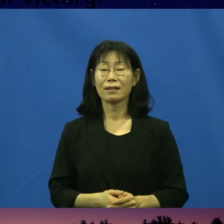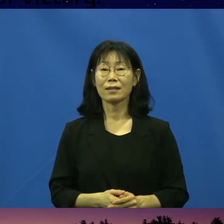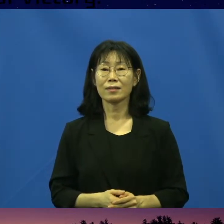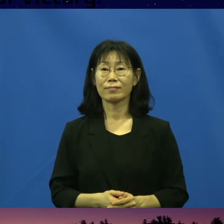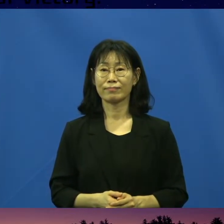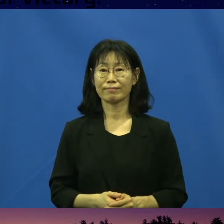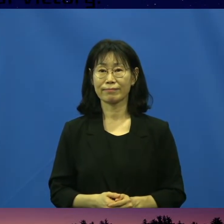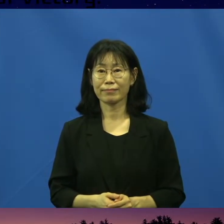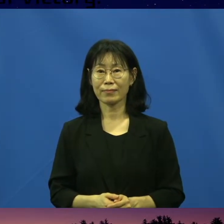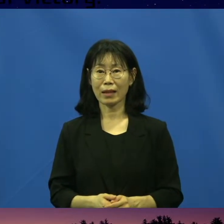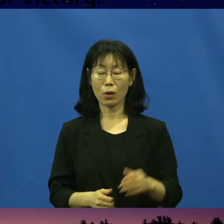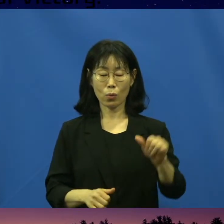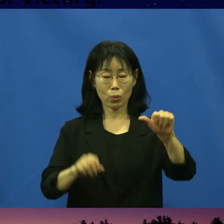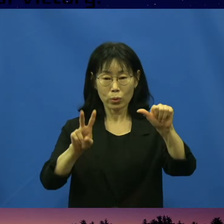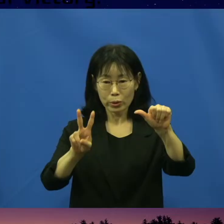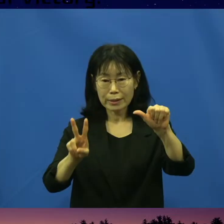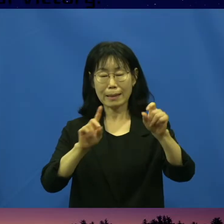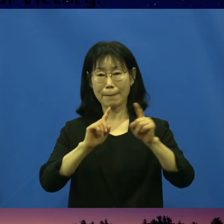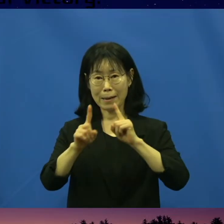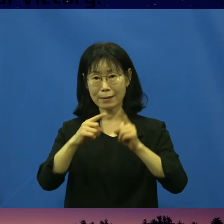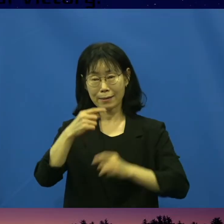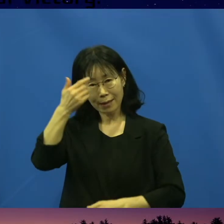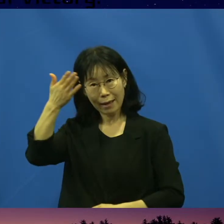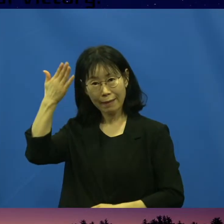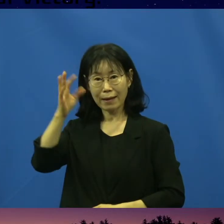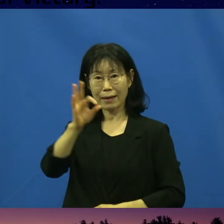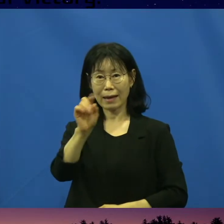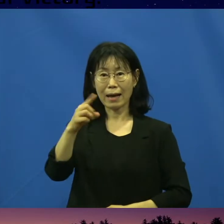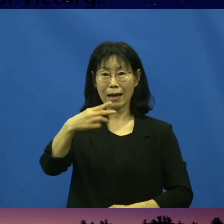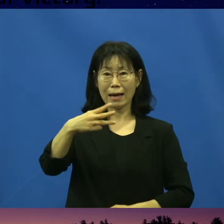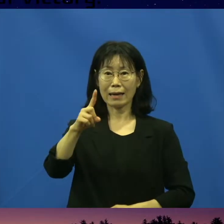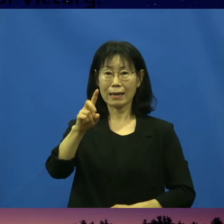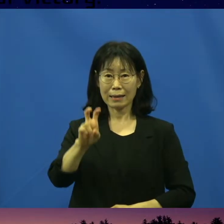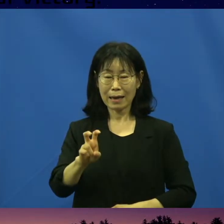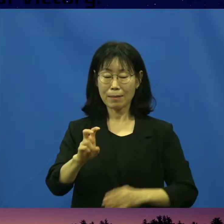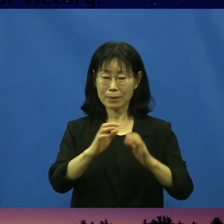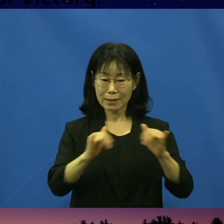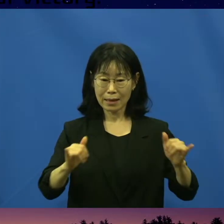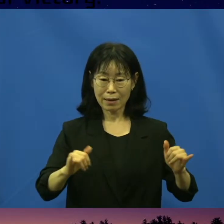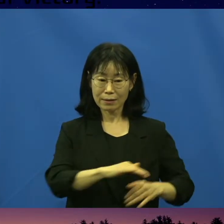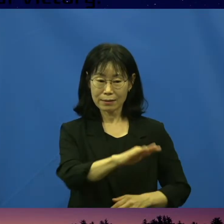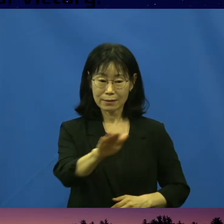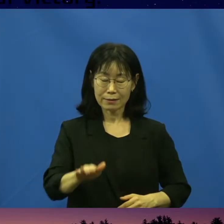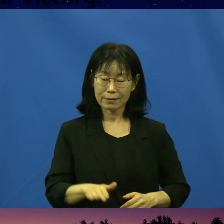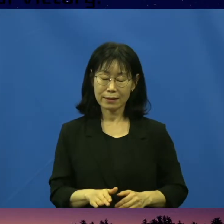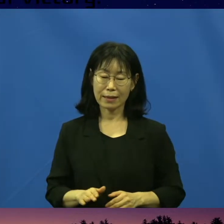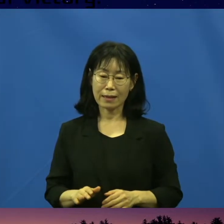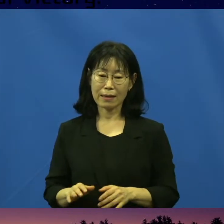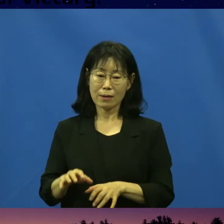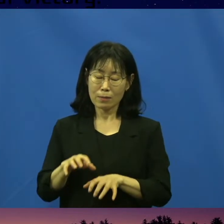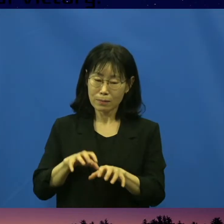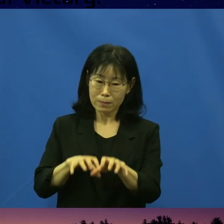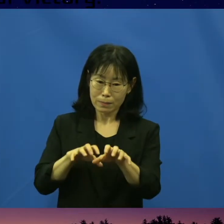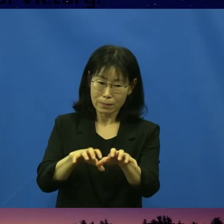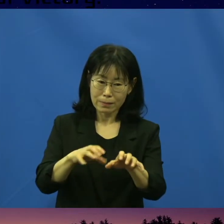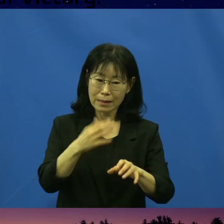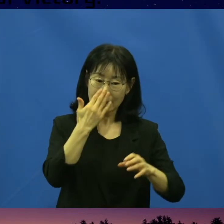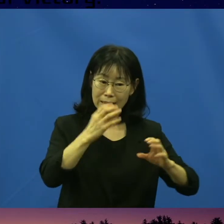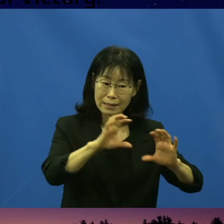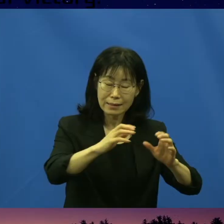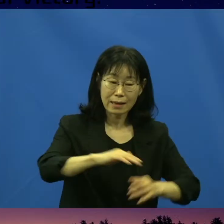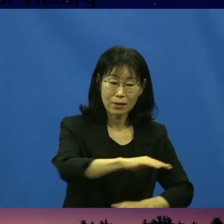자, 2절을 봅시다. 전에 아람 사람이 떼를 지어 나가서 이스라엘 땅에서 어린 소녀